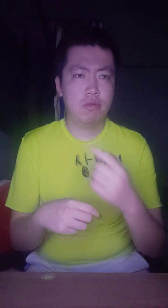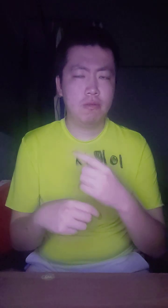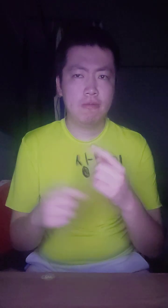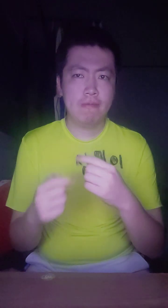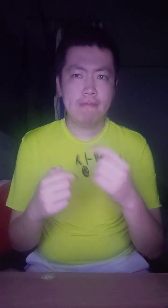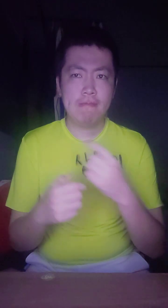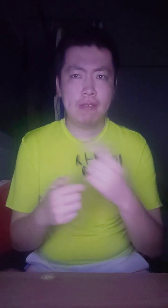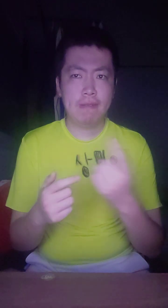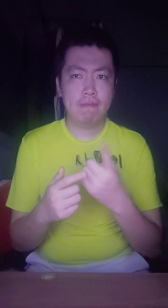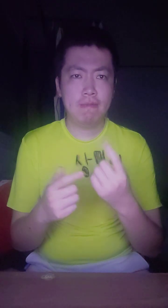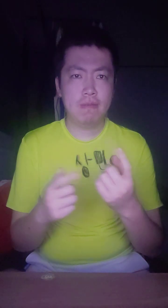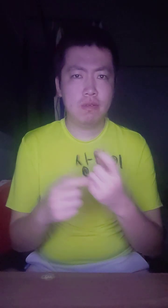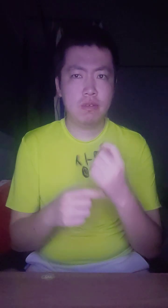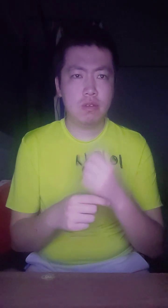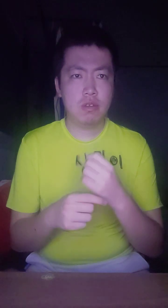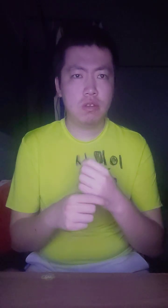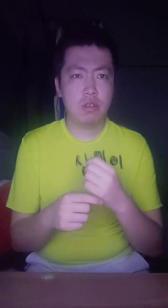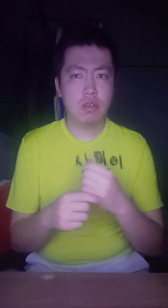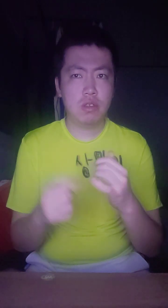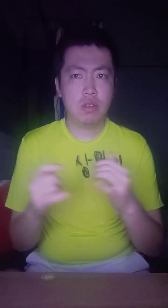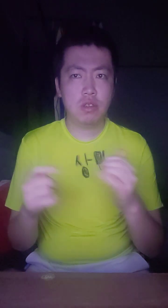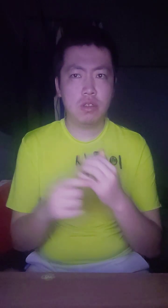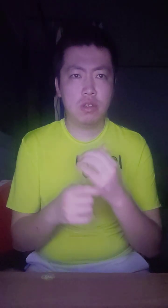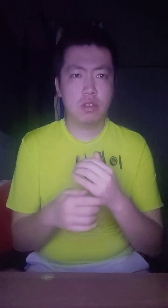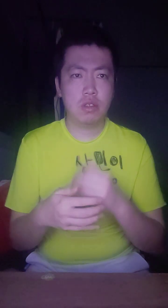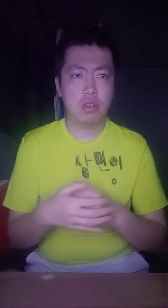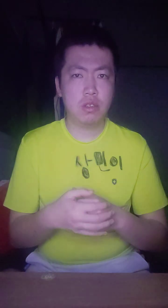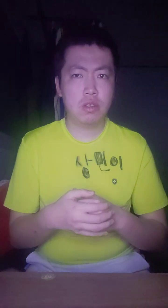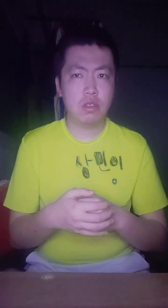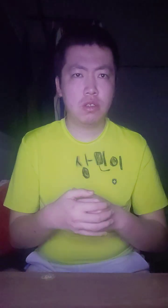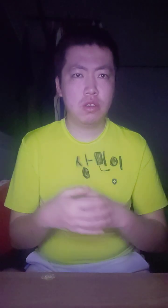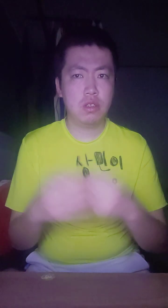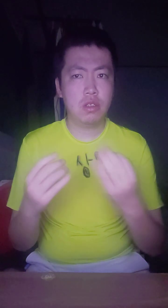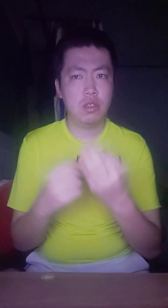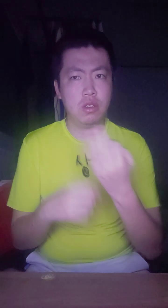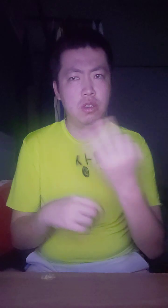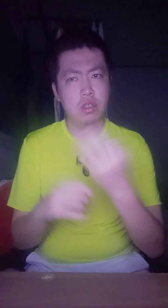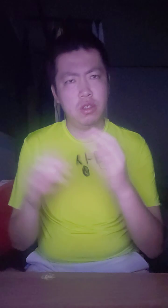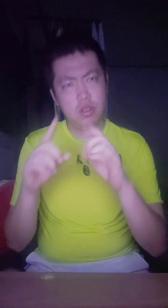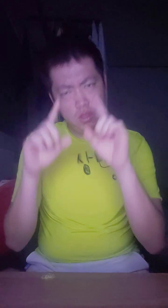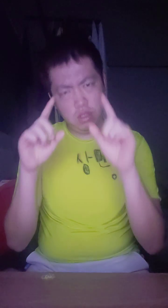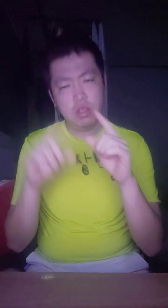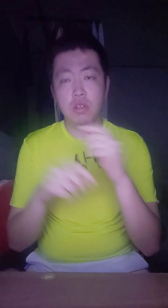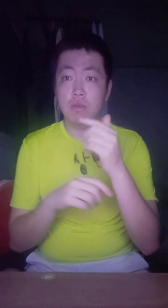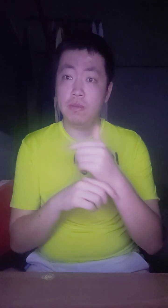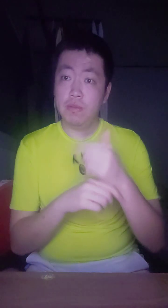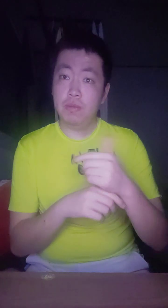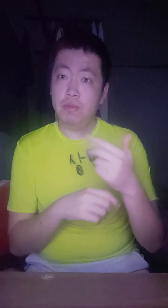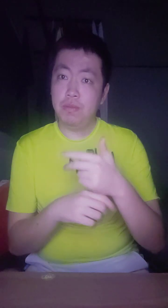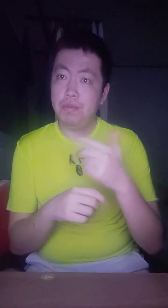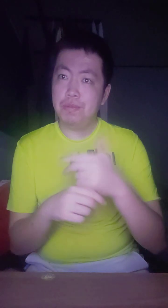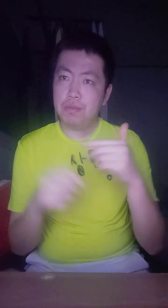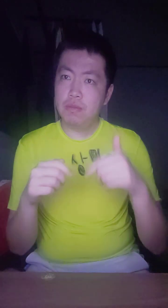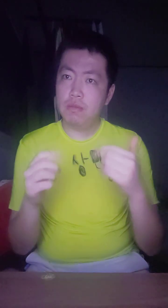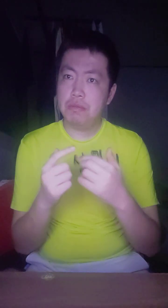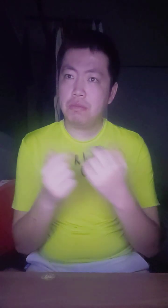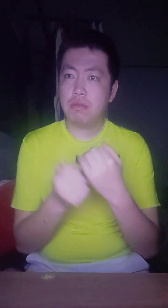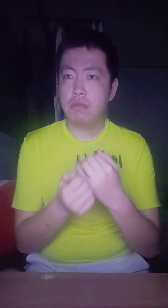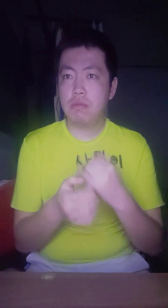넘어가겠습니다. 여기 일당으로 나와서 일하는 사람이에요. 전국의 불법 촬영 범죄 건수가 감소하는 추세인데 반해 전남